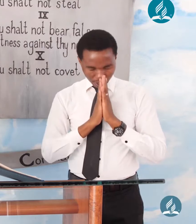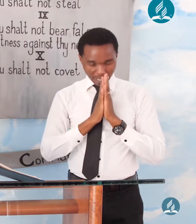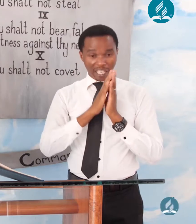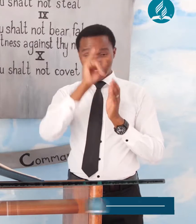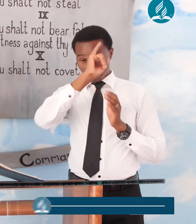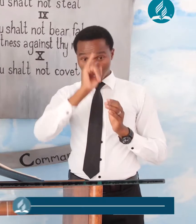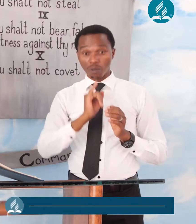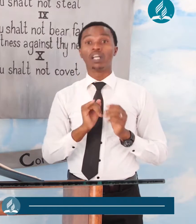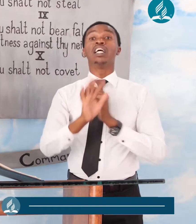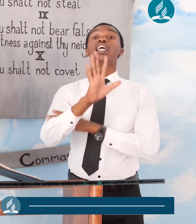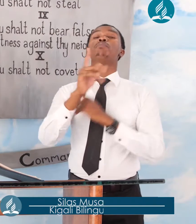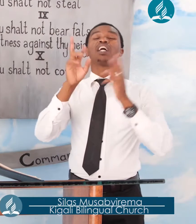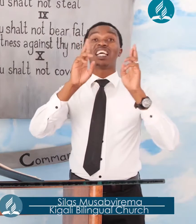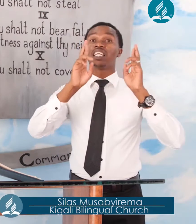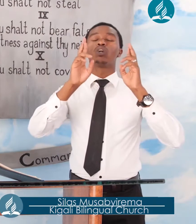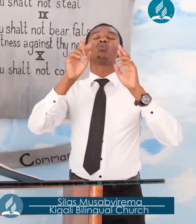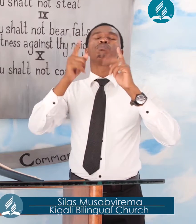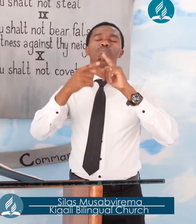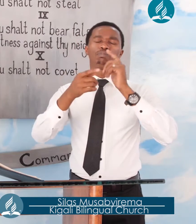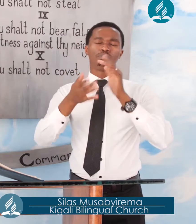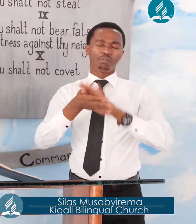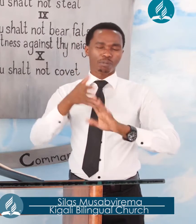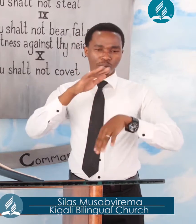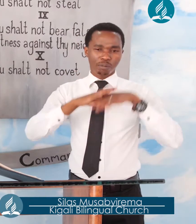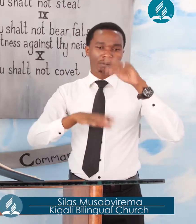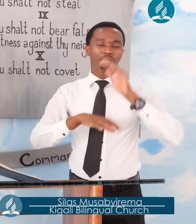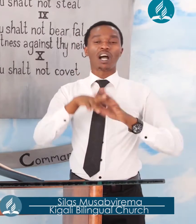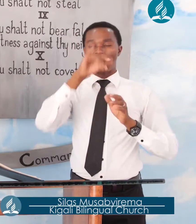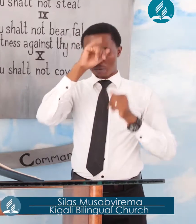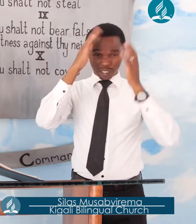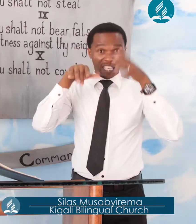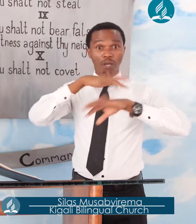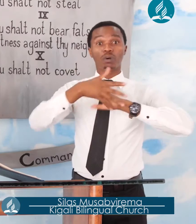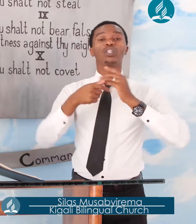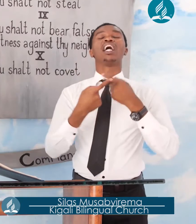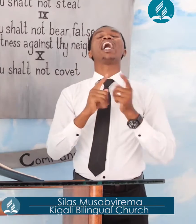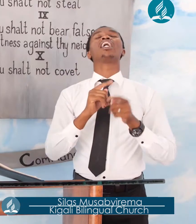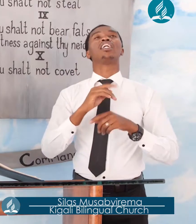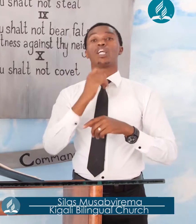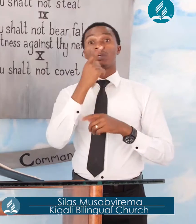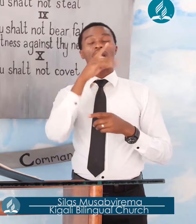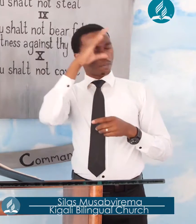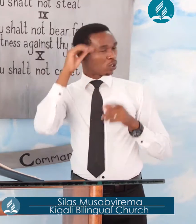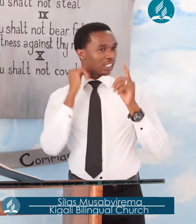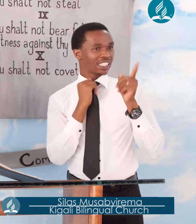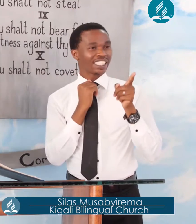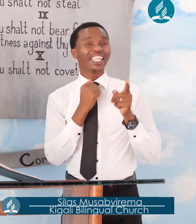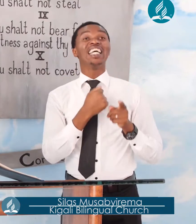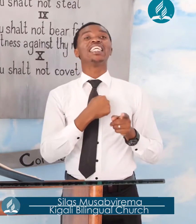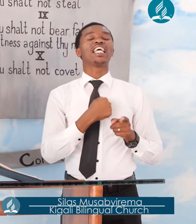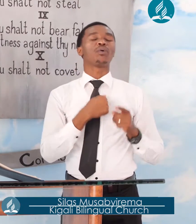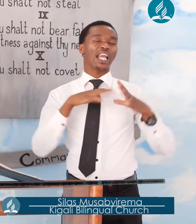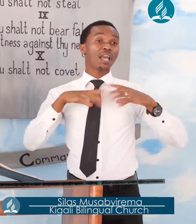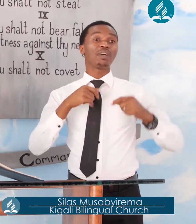yari iteguye kurimbura ubwoko bw'Abisirayeli ndetse ibwira Mose iti reka ndimbure ubwoko hanyuma